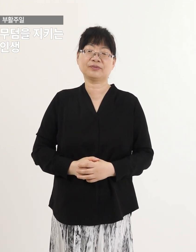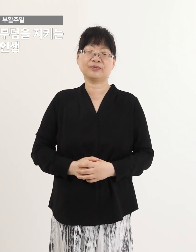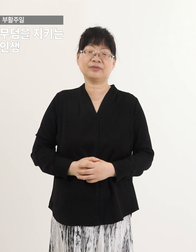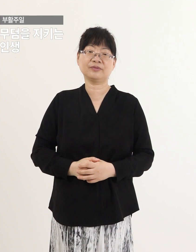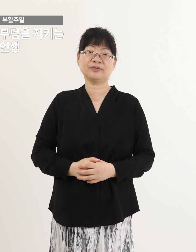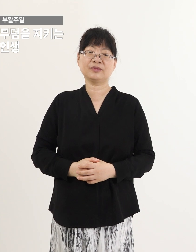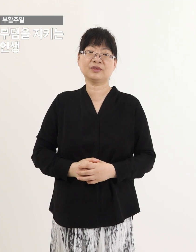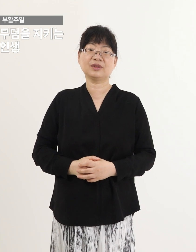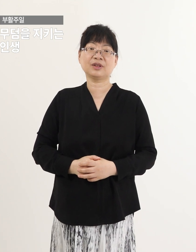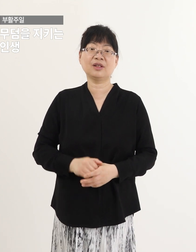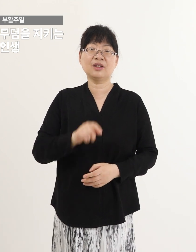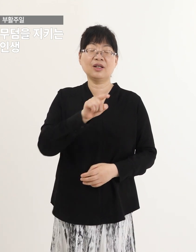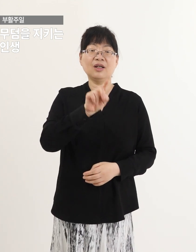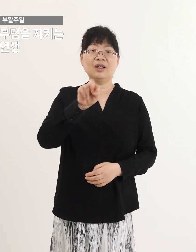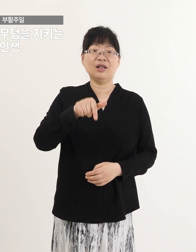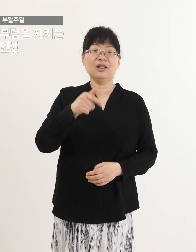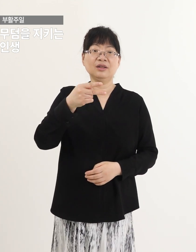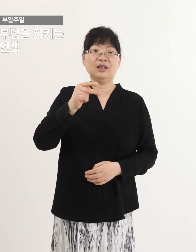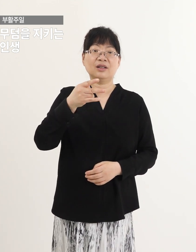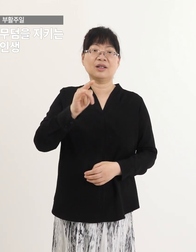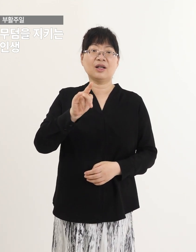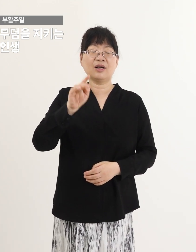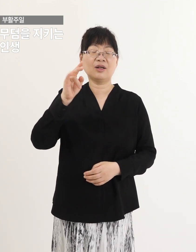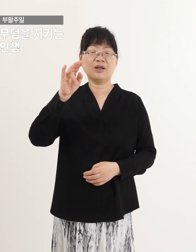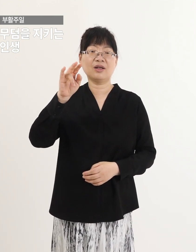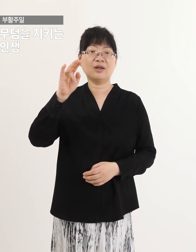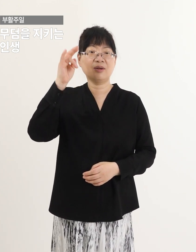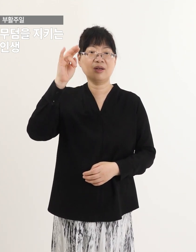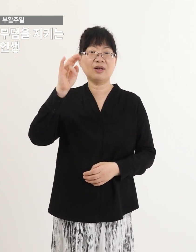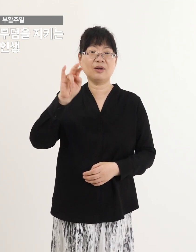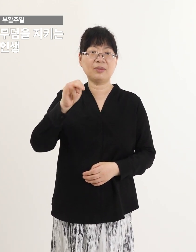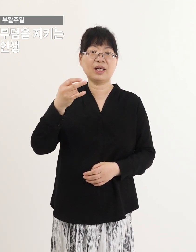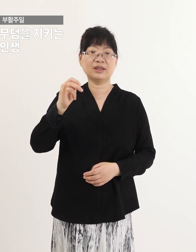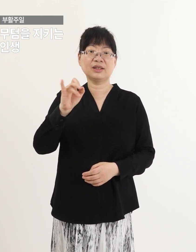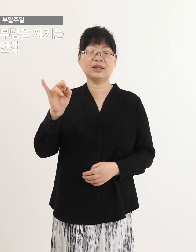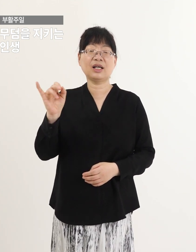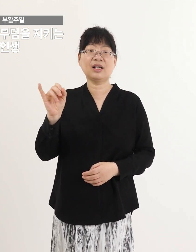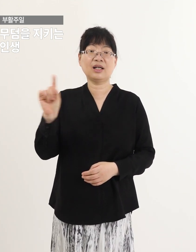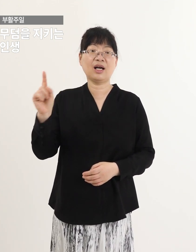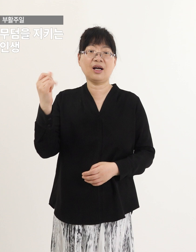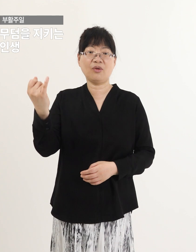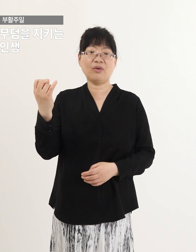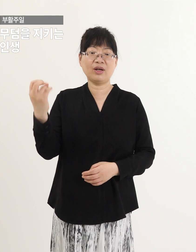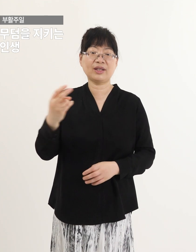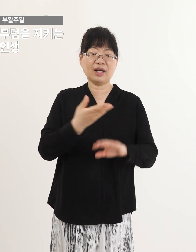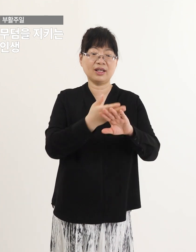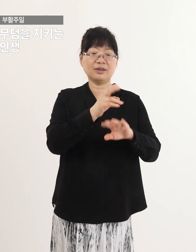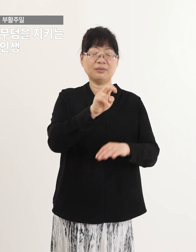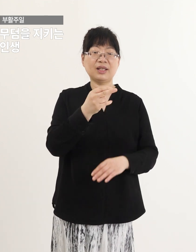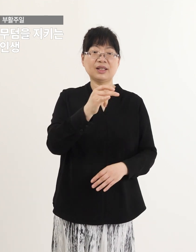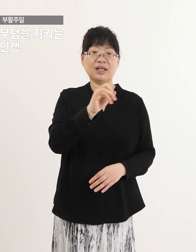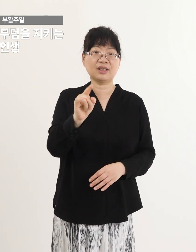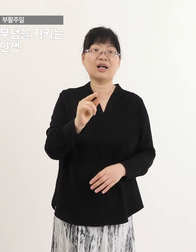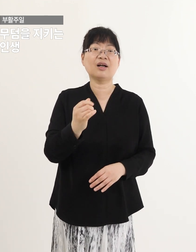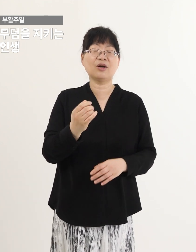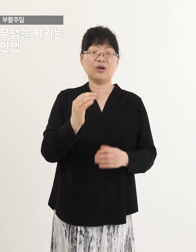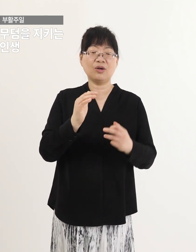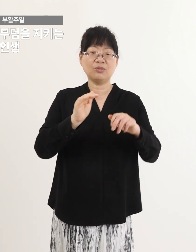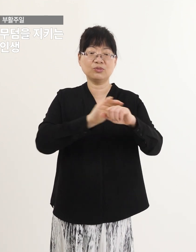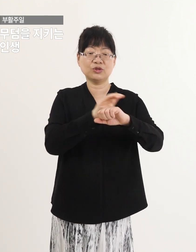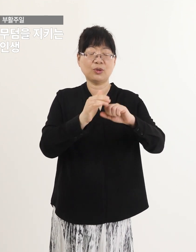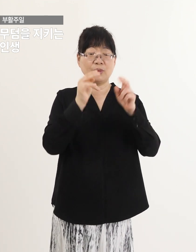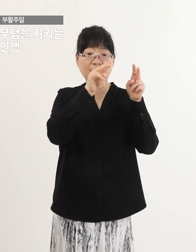시작. 거기 막달라 마리아와 다른 마리아가 무덤을 향하여 앉았더라. 네, 여자들이 등장을